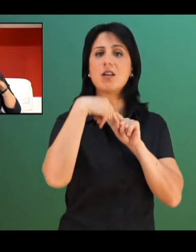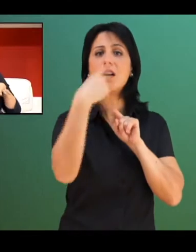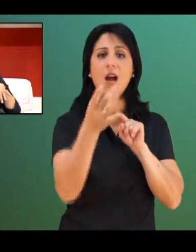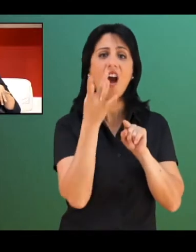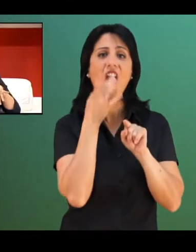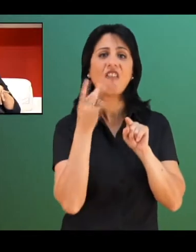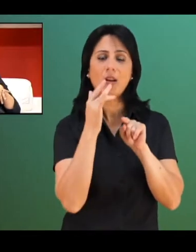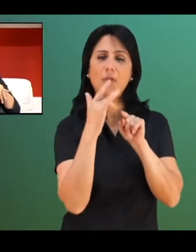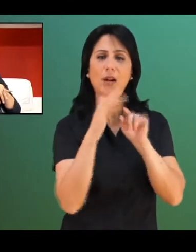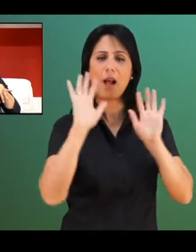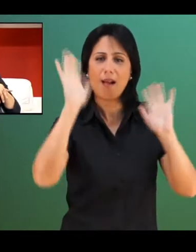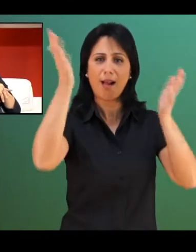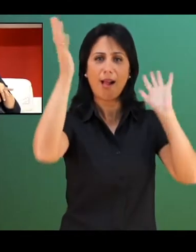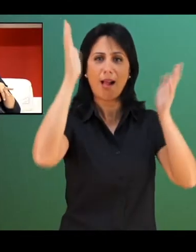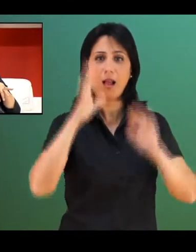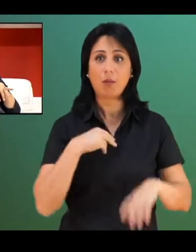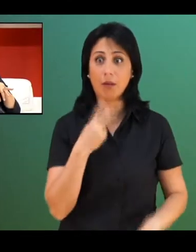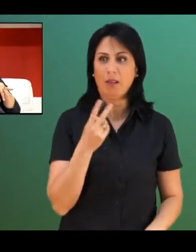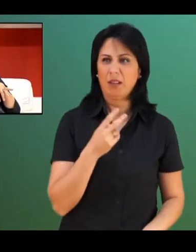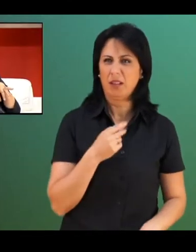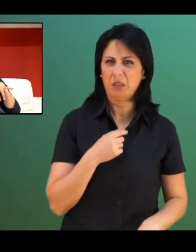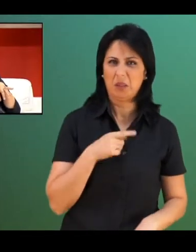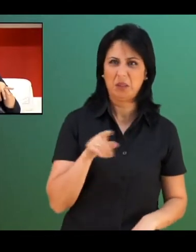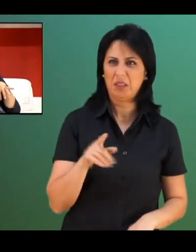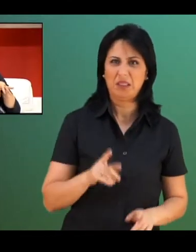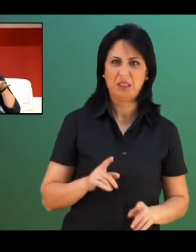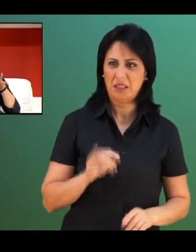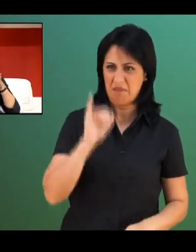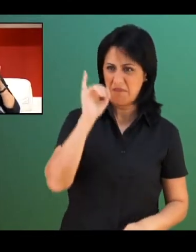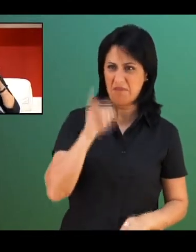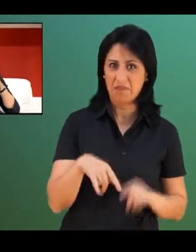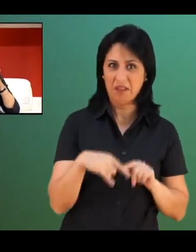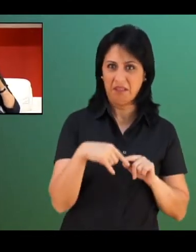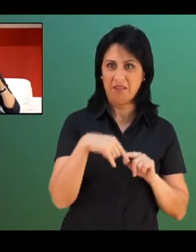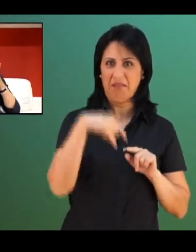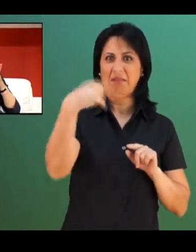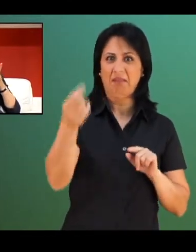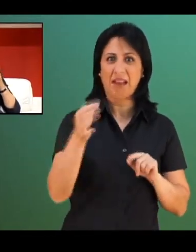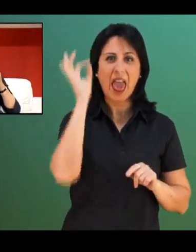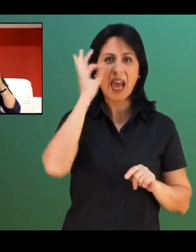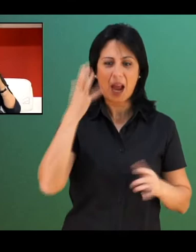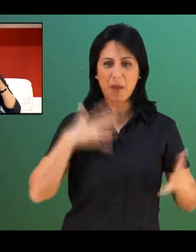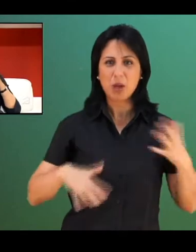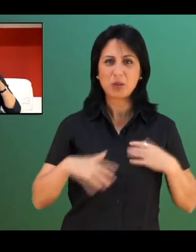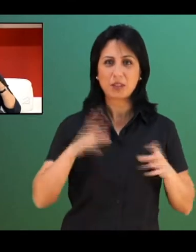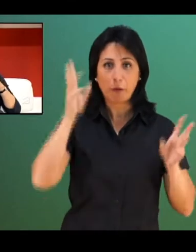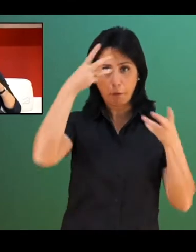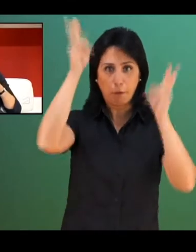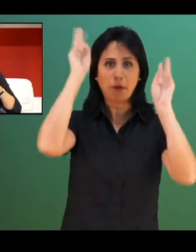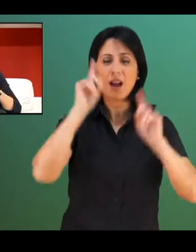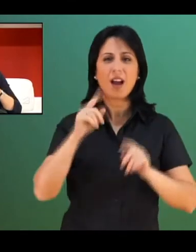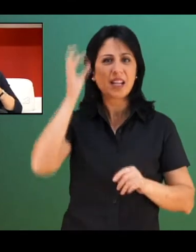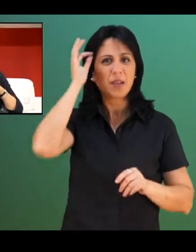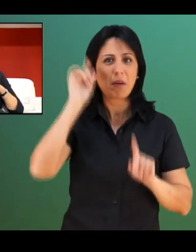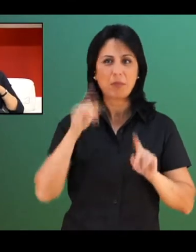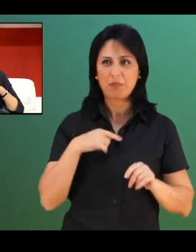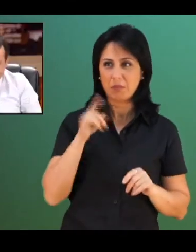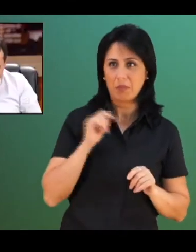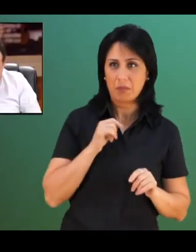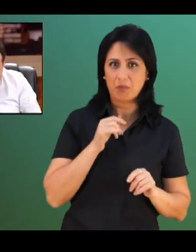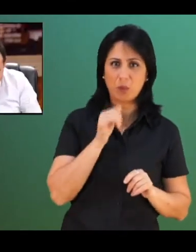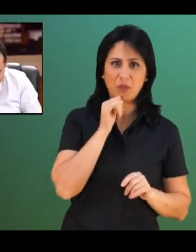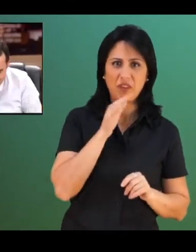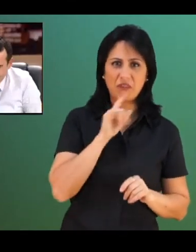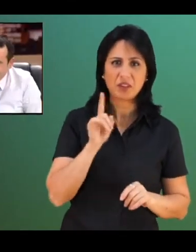გამხდარი ბიჭი ეხა გერმანულათაც ეხა თმები ესე და ვიფიქრე ცოტა რაღაცა ხო არ არის თქო გაიგე და